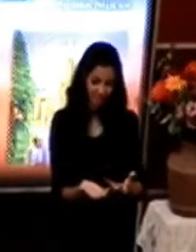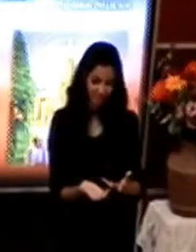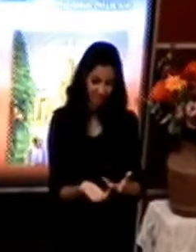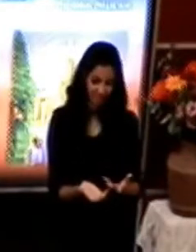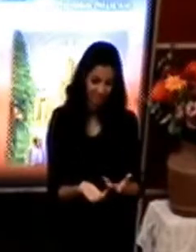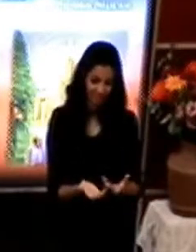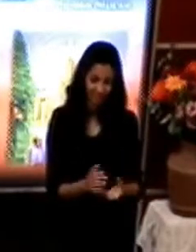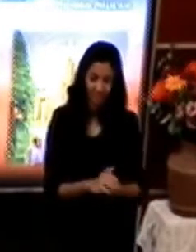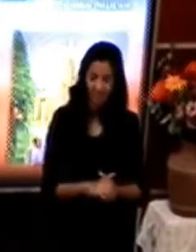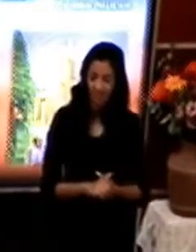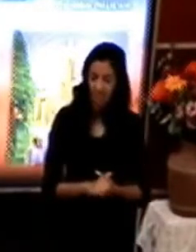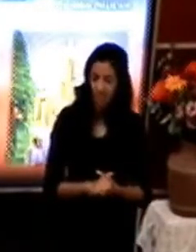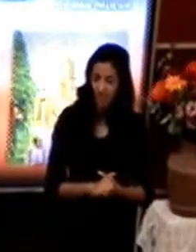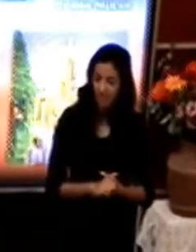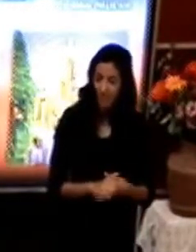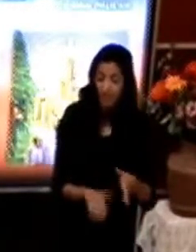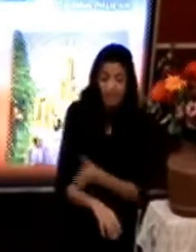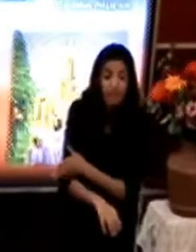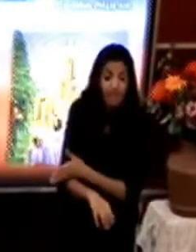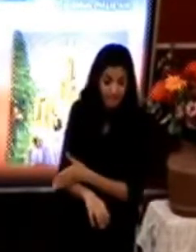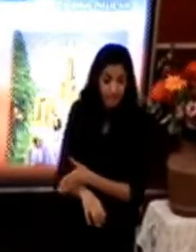en esos años también yo